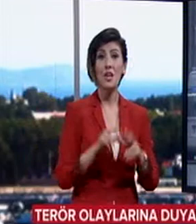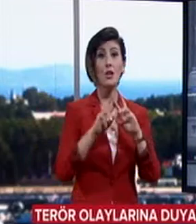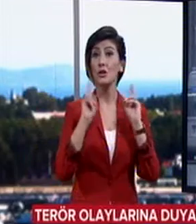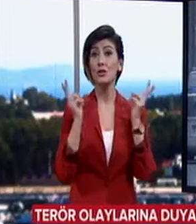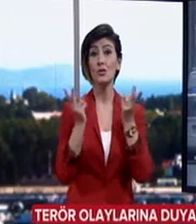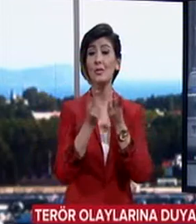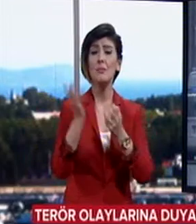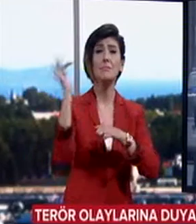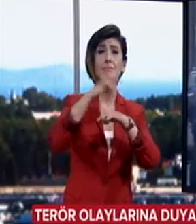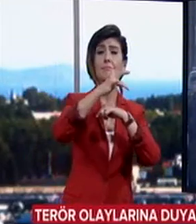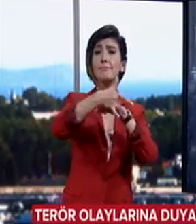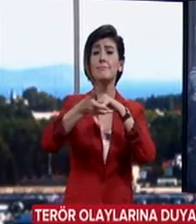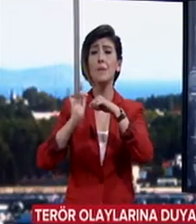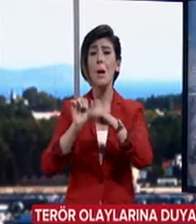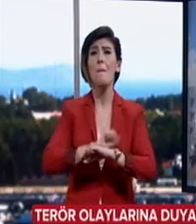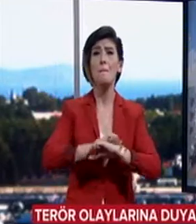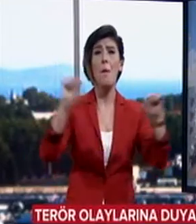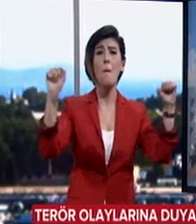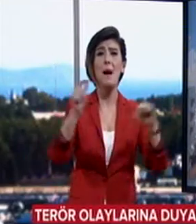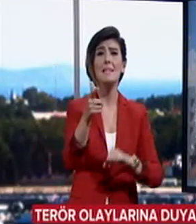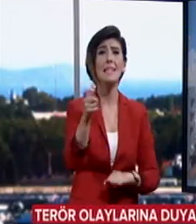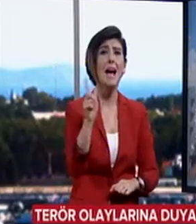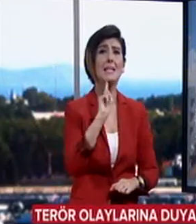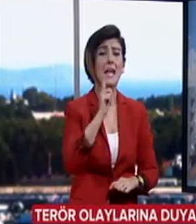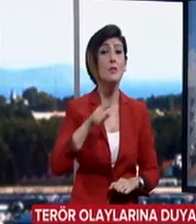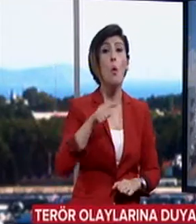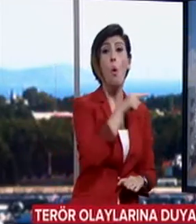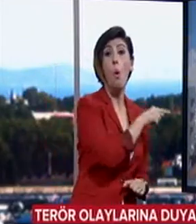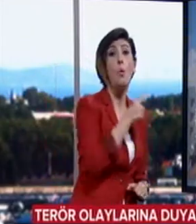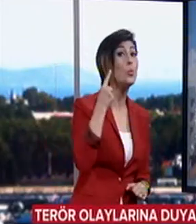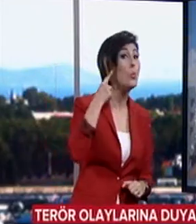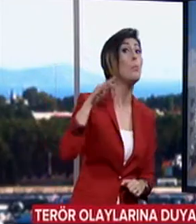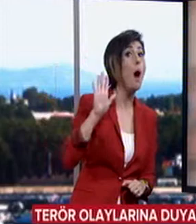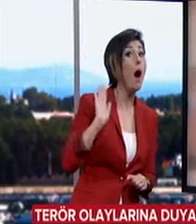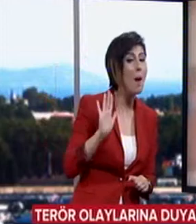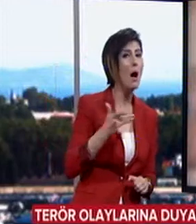Dünyanın her yerinde bomba ve silah sesleri. O bunları duymasa da duyarsız kalmadı.